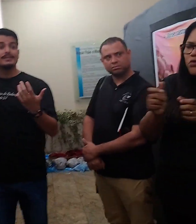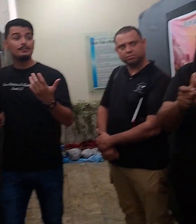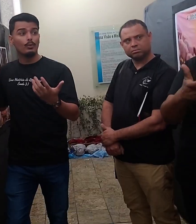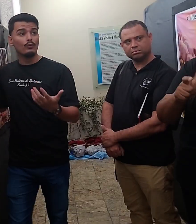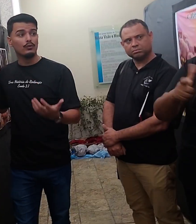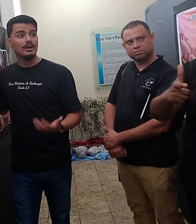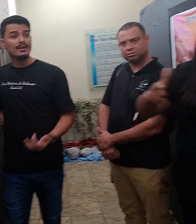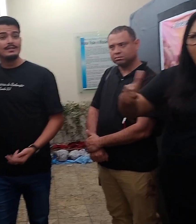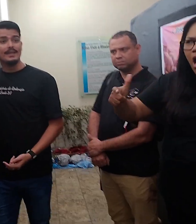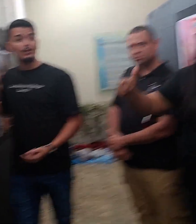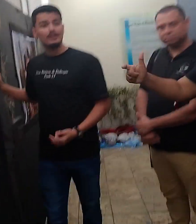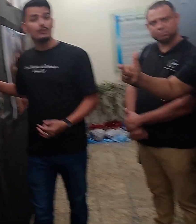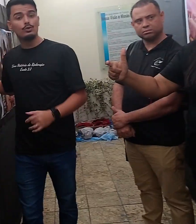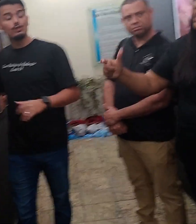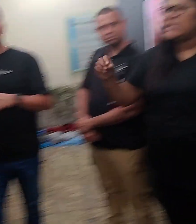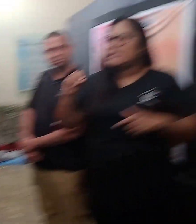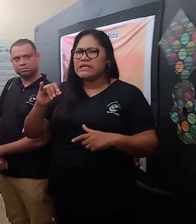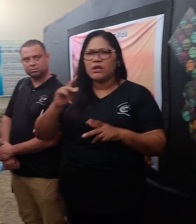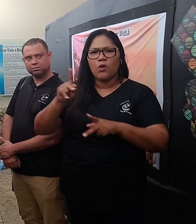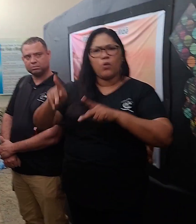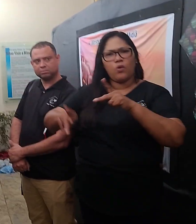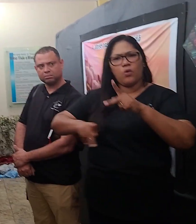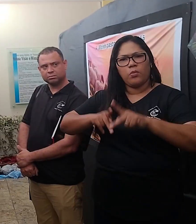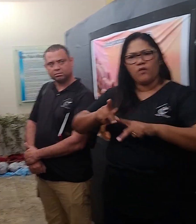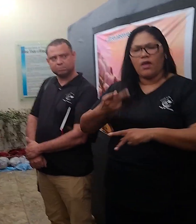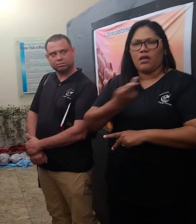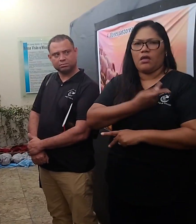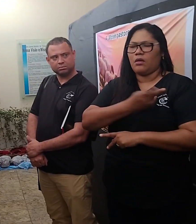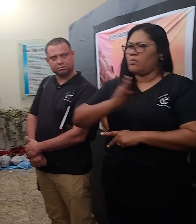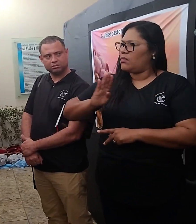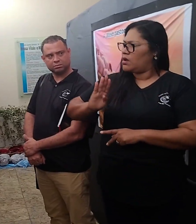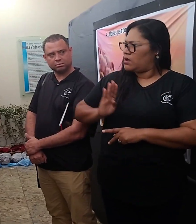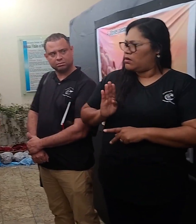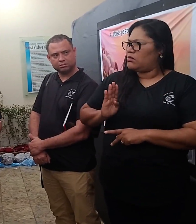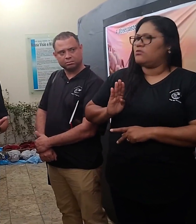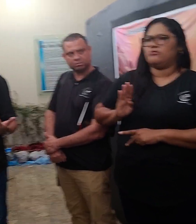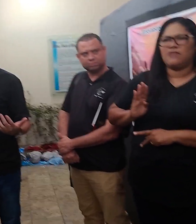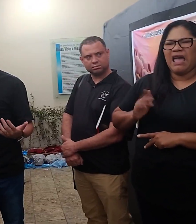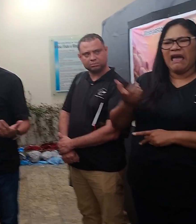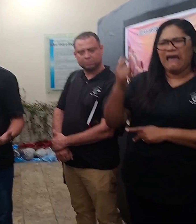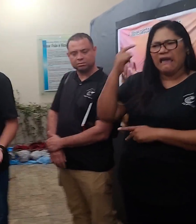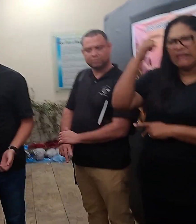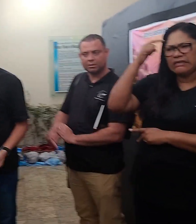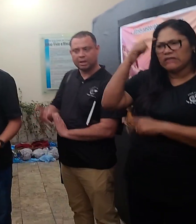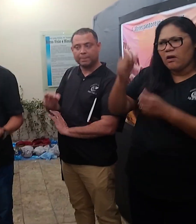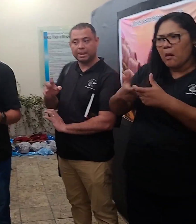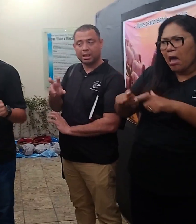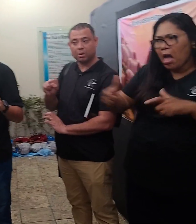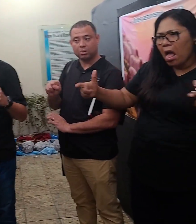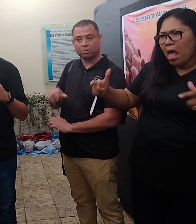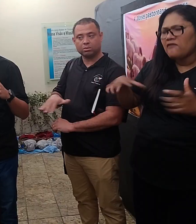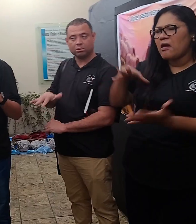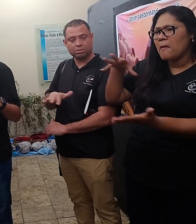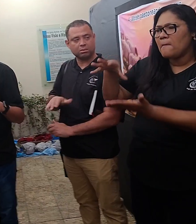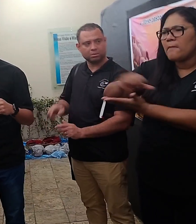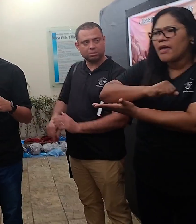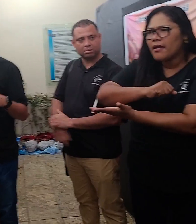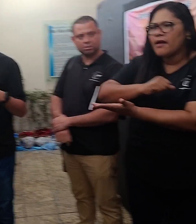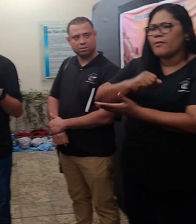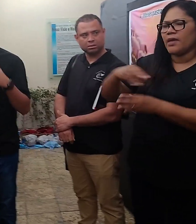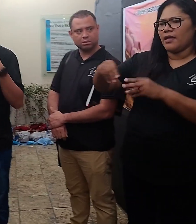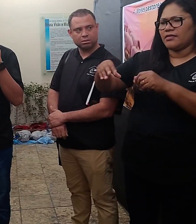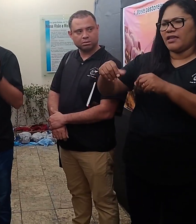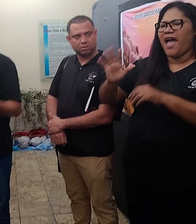pensando: olha, se esse povo se reunir com os nossos inimigos, eles vão tomar nossa terra que a gente vive no Egito. Então vamos